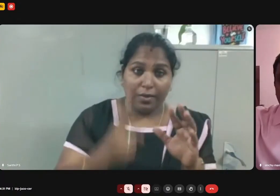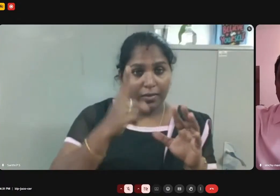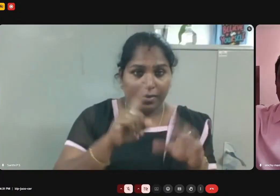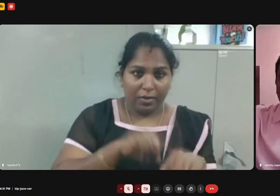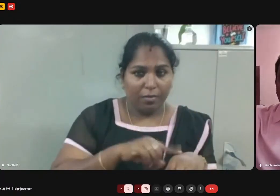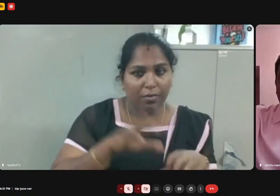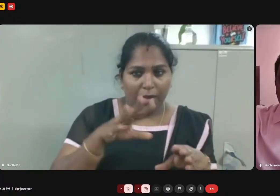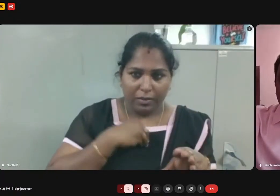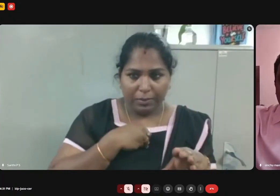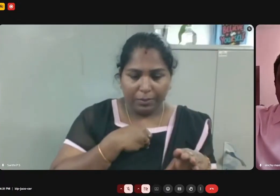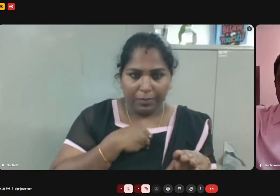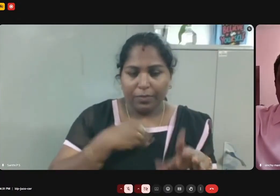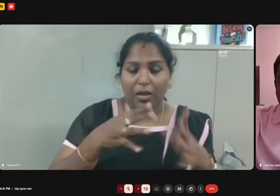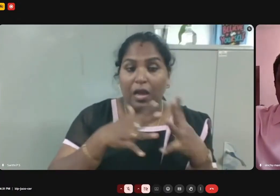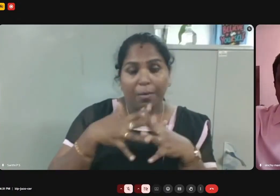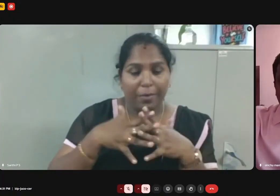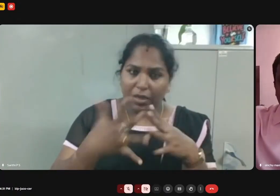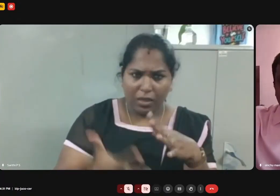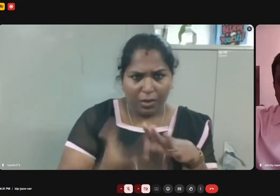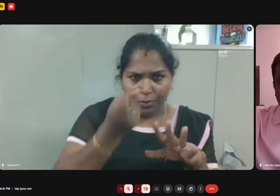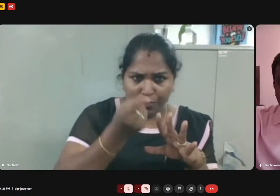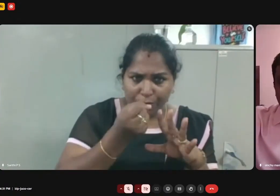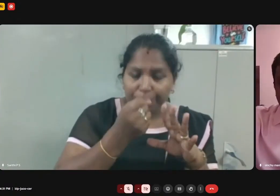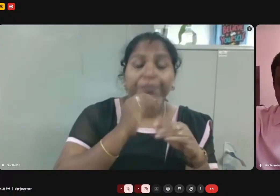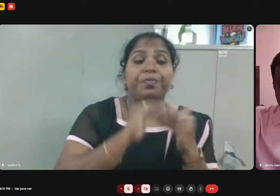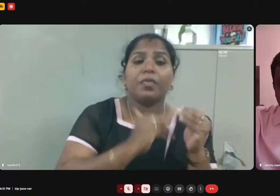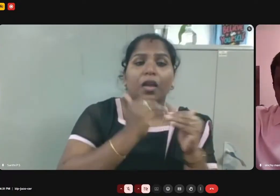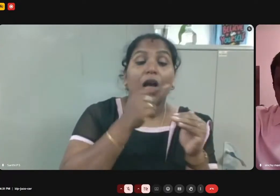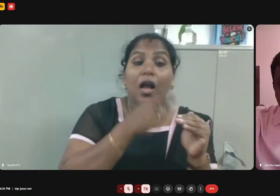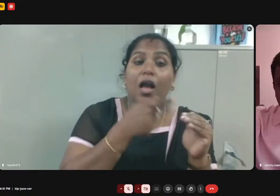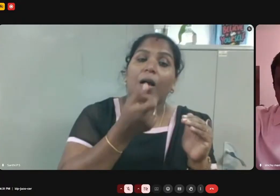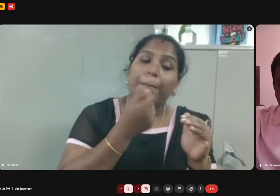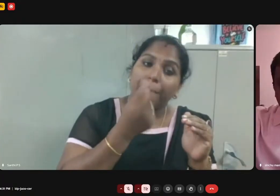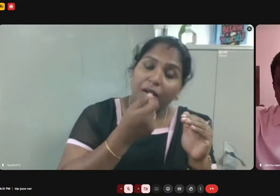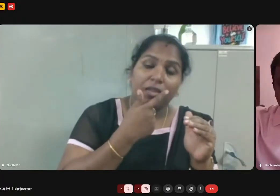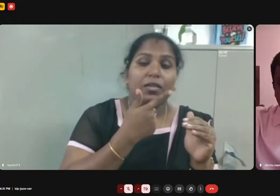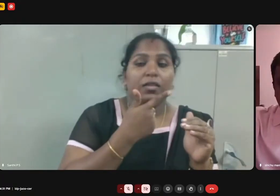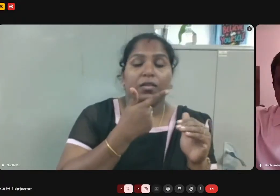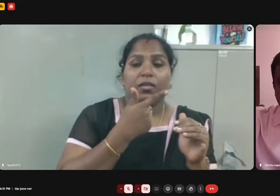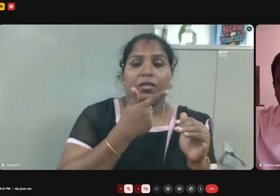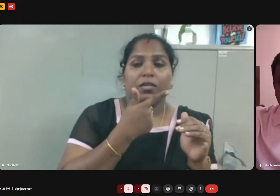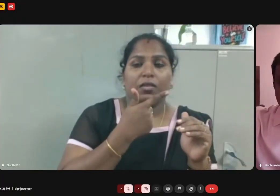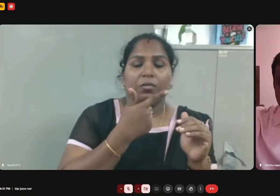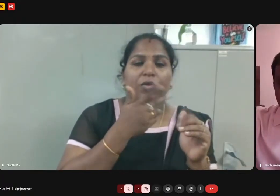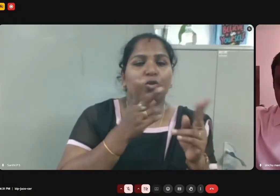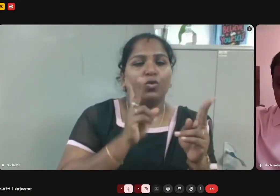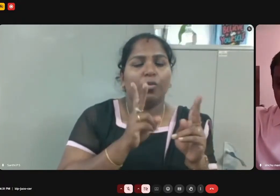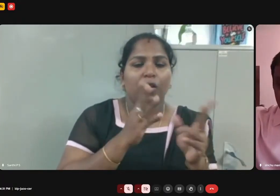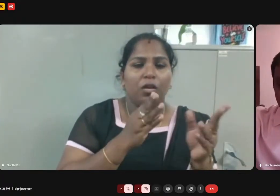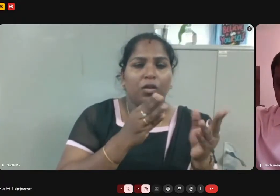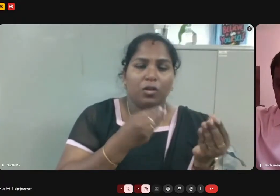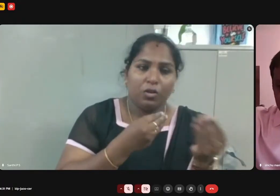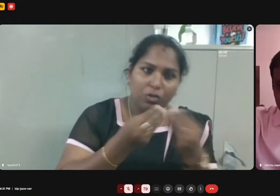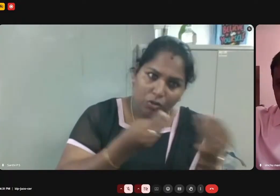ചെയ്യുന്നത്. അമേരിക്കയിൽ അത് കണ്ടുപിടിച്ചു. അപ്പൊ ആ മരുന്നുകൾ നമുക്കിപ്പോ കടയിൽ നിന്ന് മേടിക്കാൻ പറ്റുന്ന